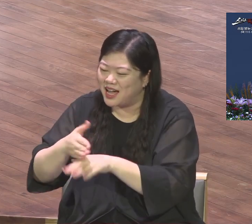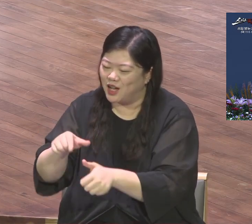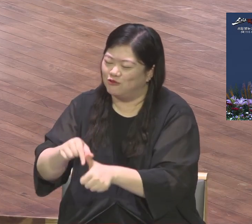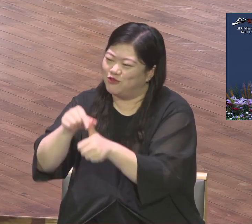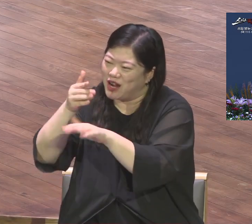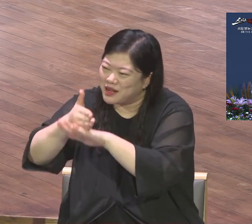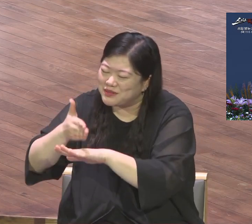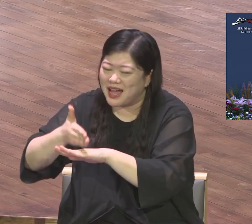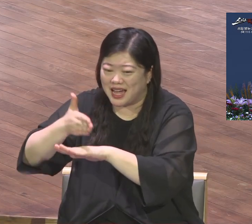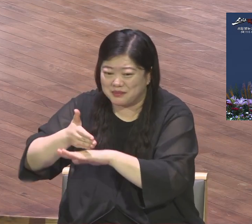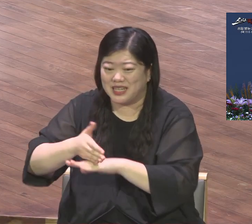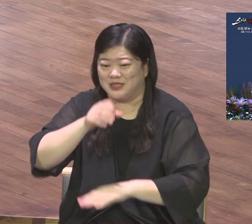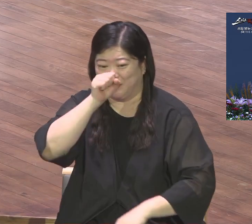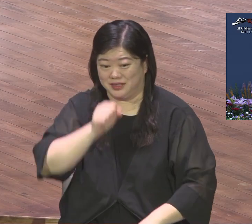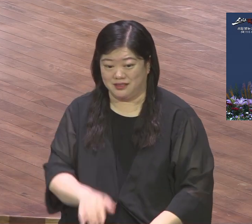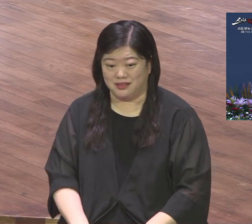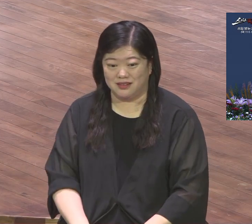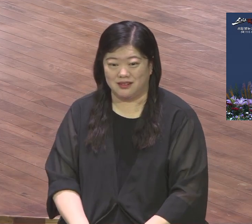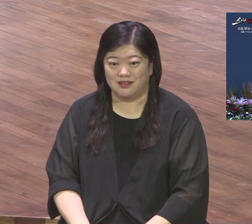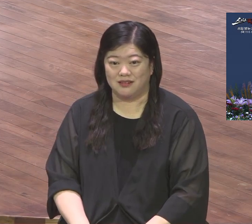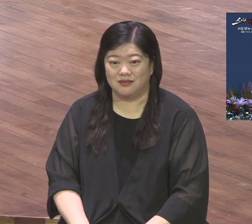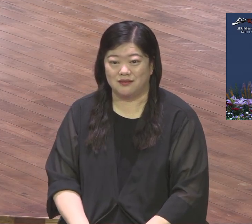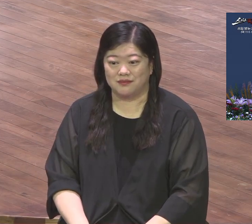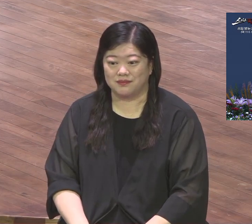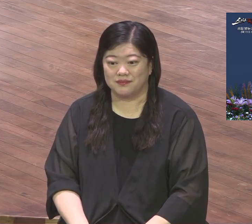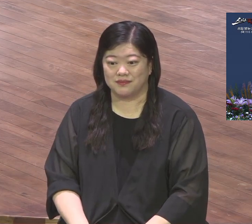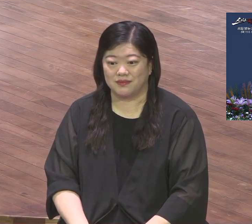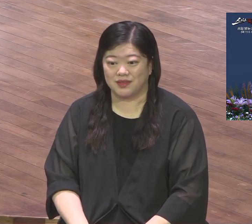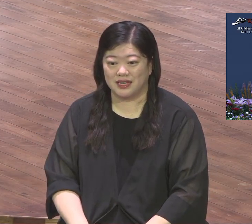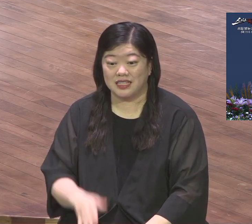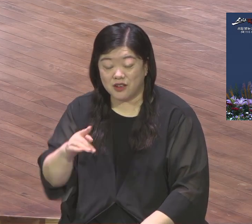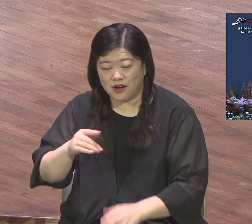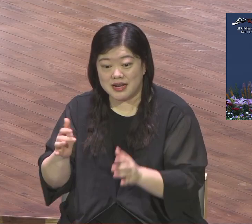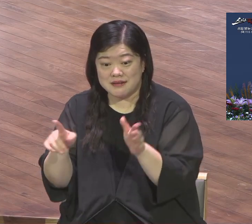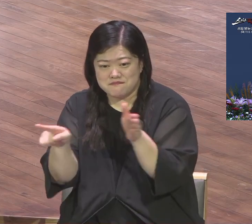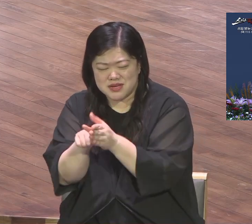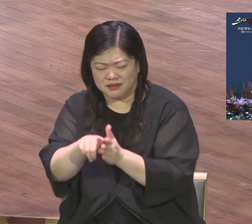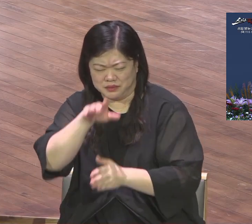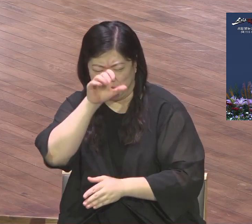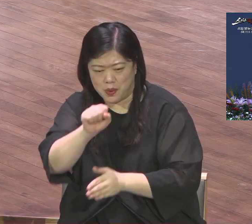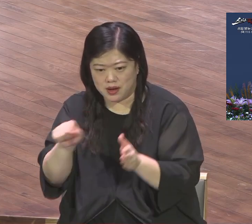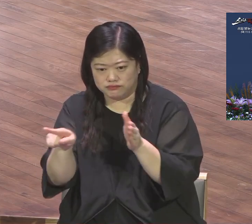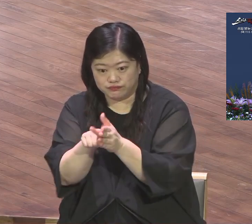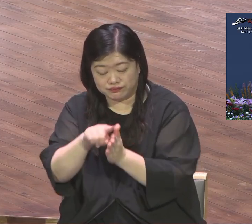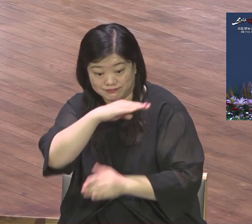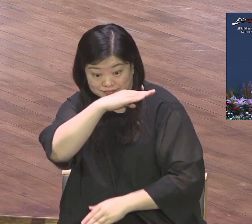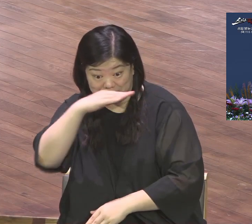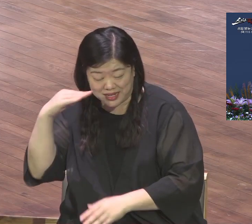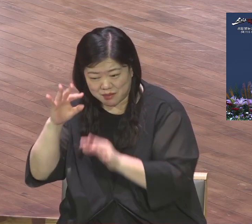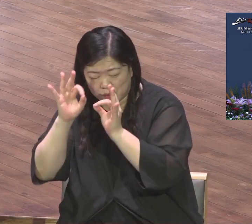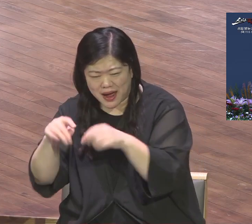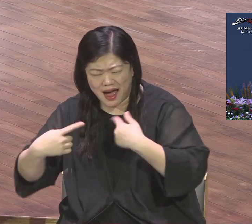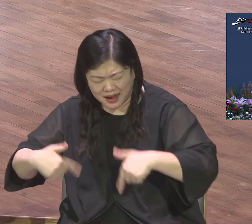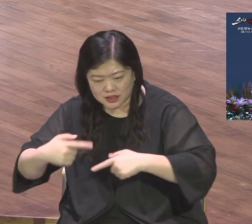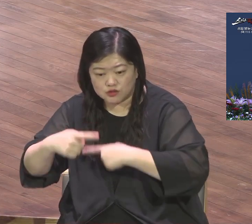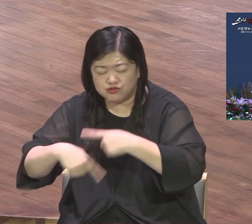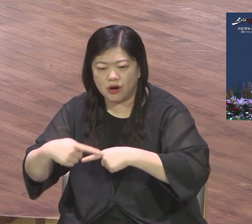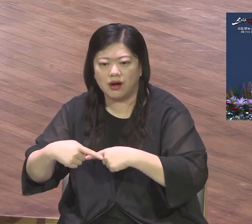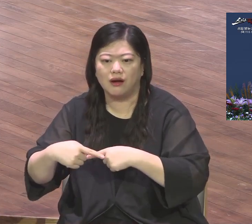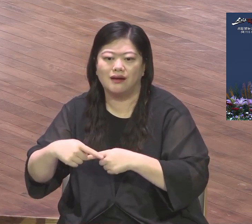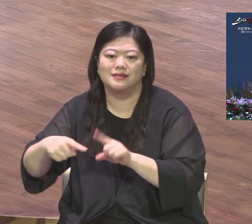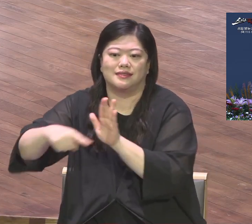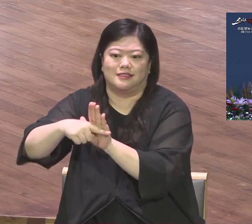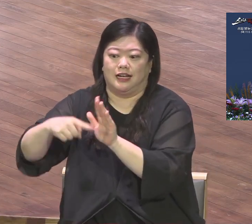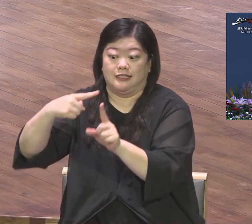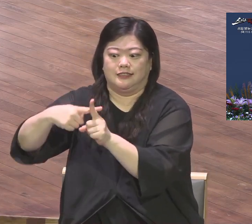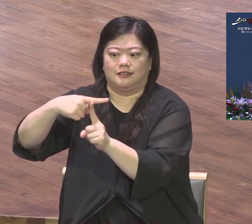제대로 하는 사람들은요, 요 은혜, 감사가 입에서 떠나지 않아요. 신앙생활 잘 못하는 사람은 은혜 감사가